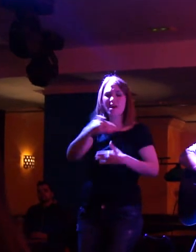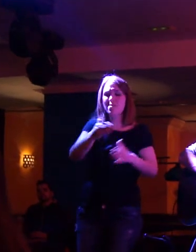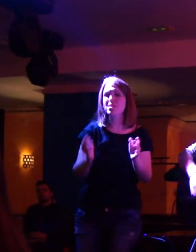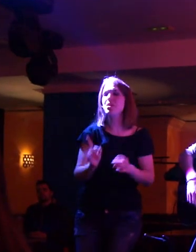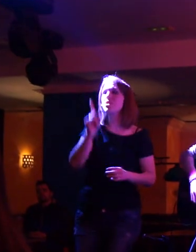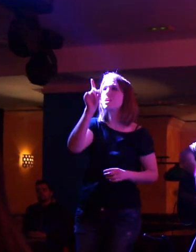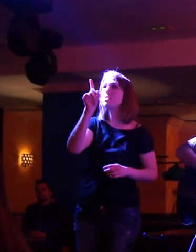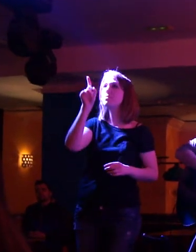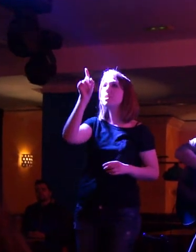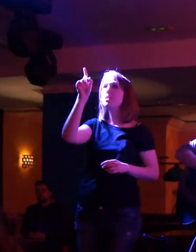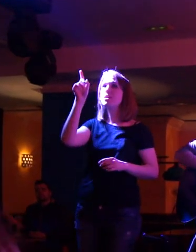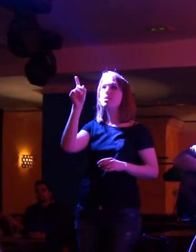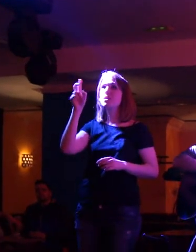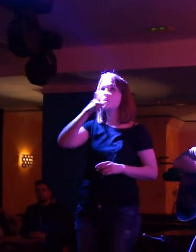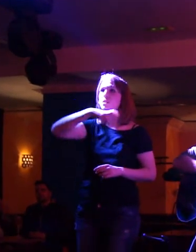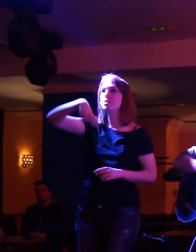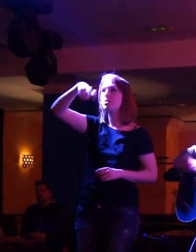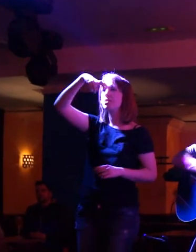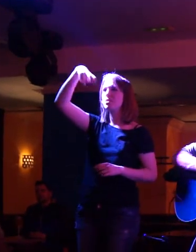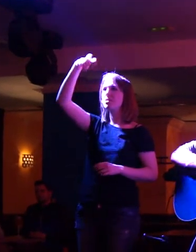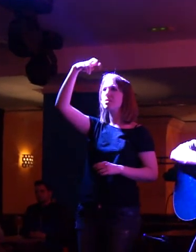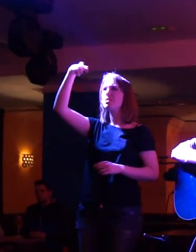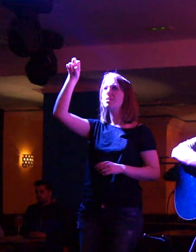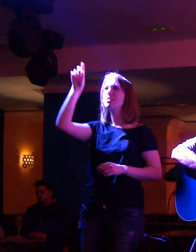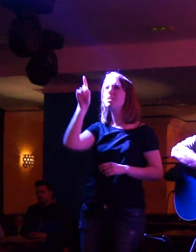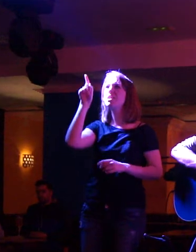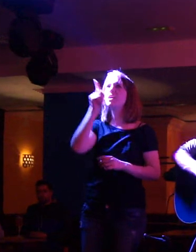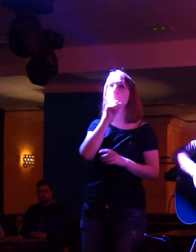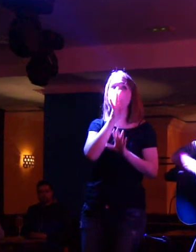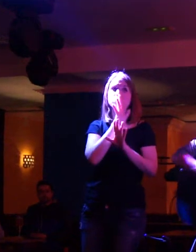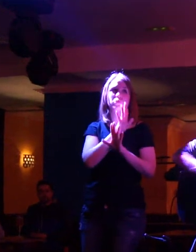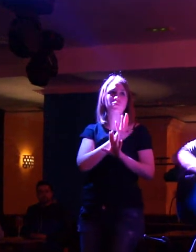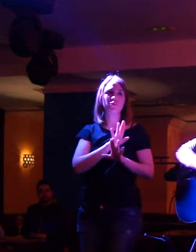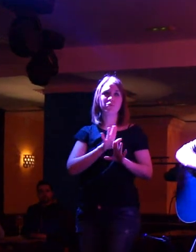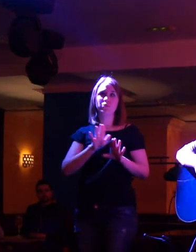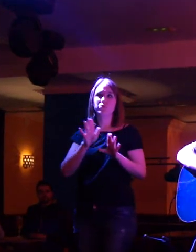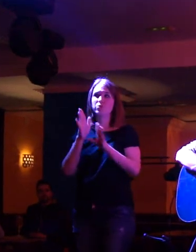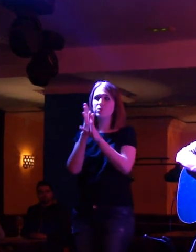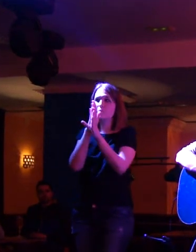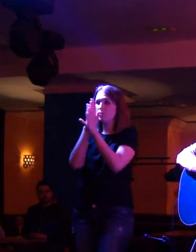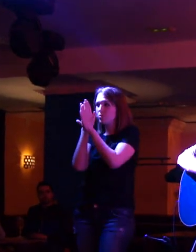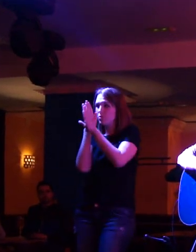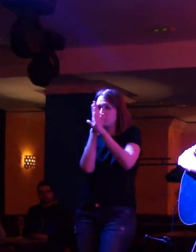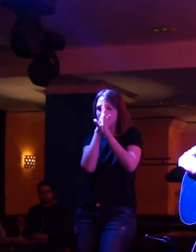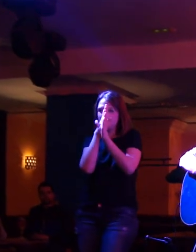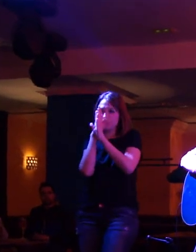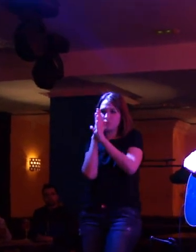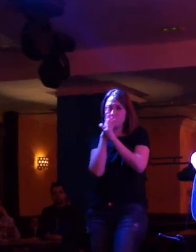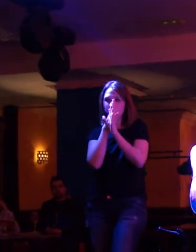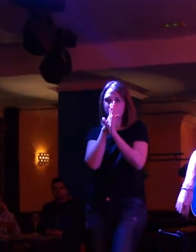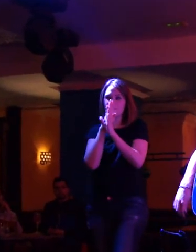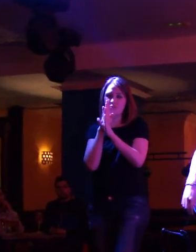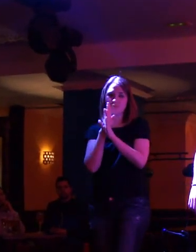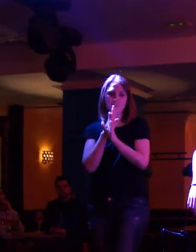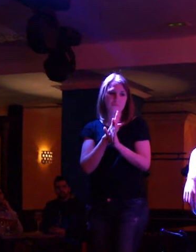el desván donde se esconden los silencios, donde se esconden los silencios.